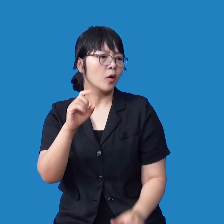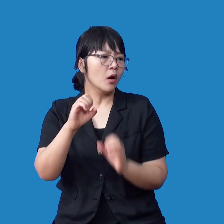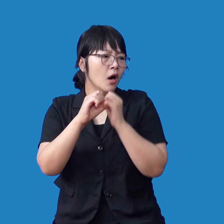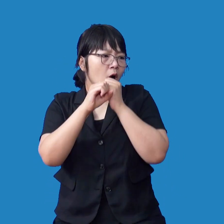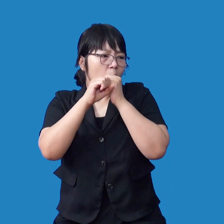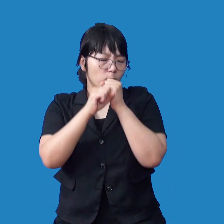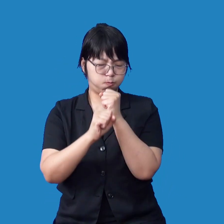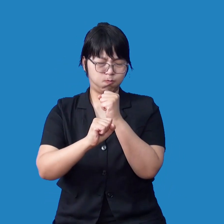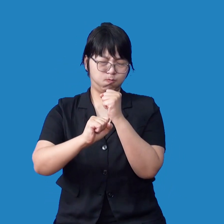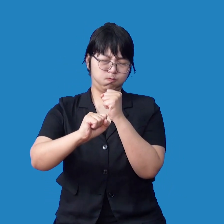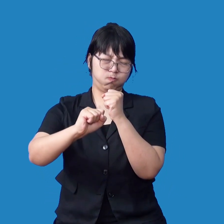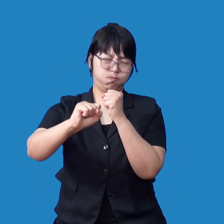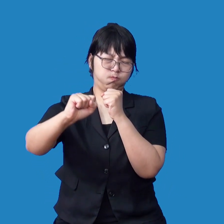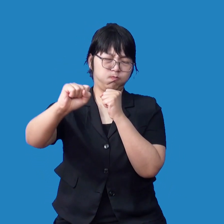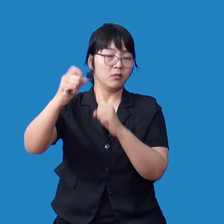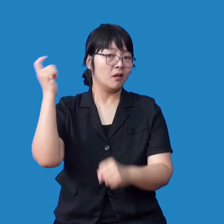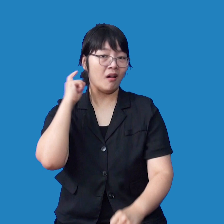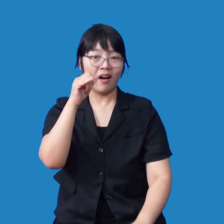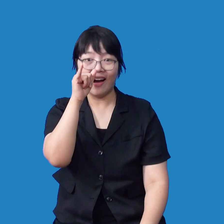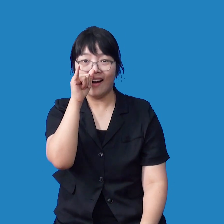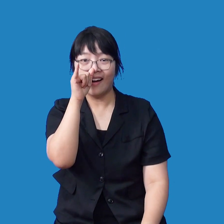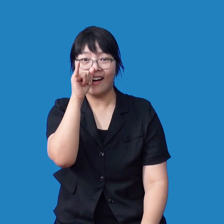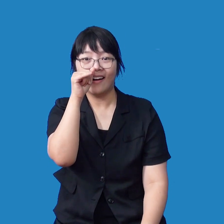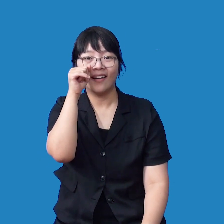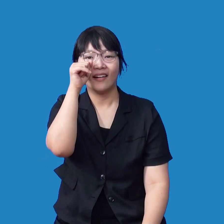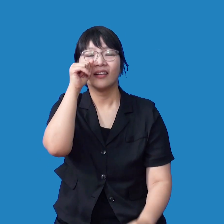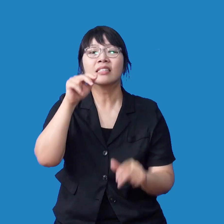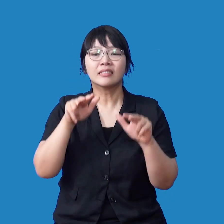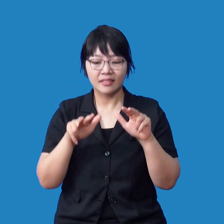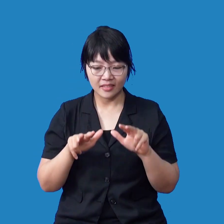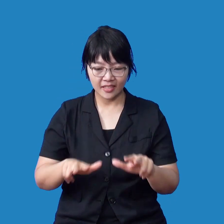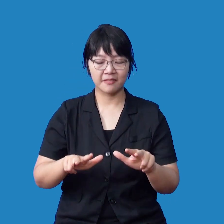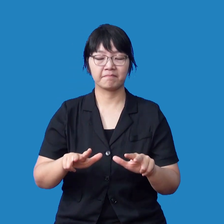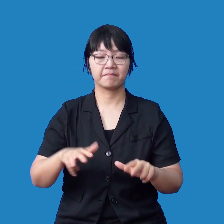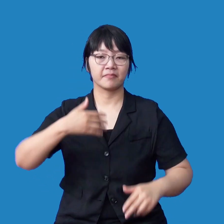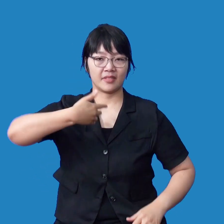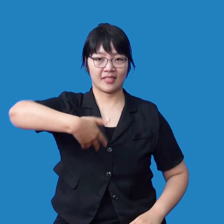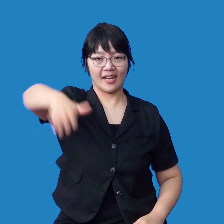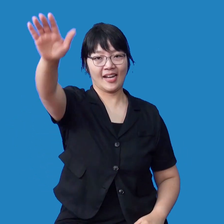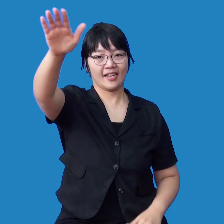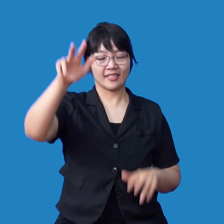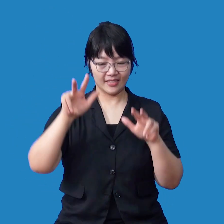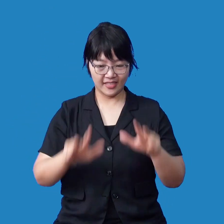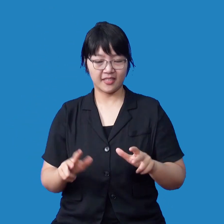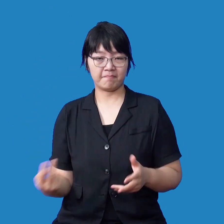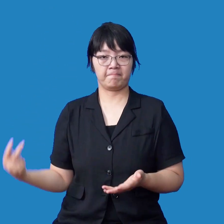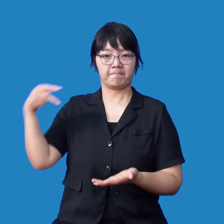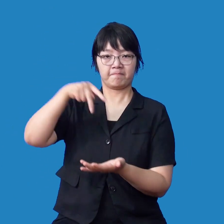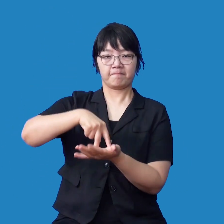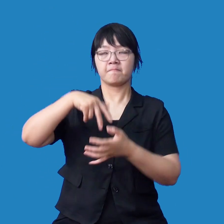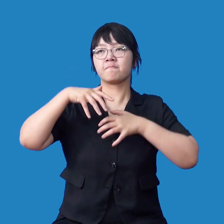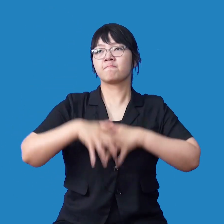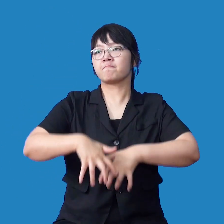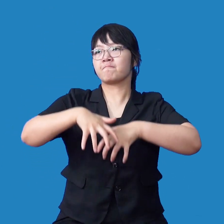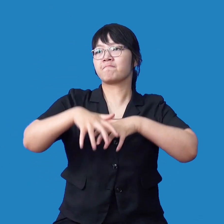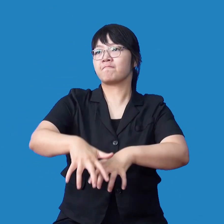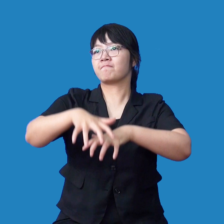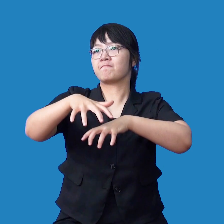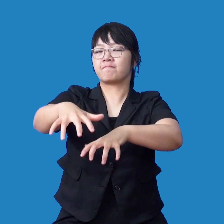소리가 울리고 있지 않습니까? 지금은 나아가라고, 지금은